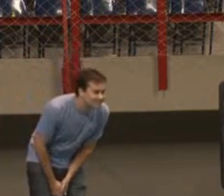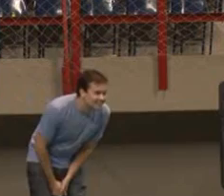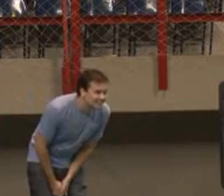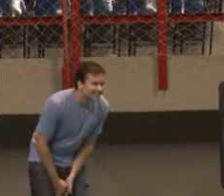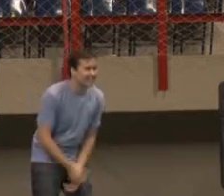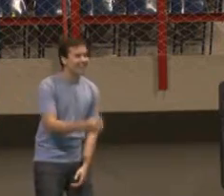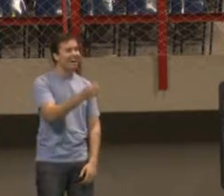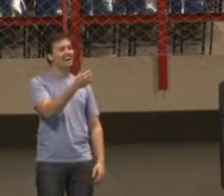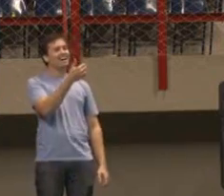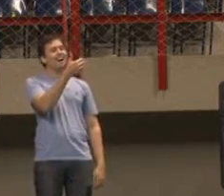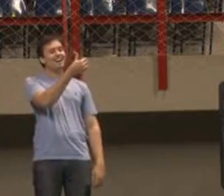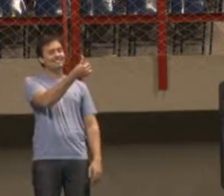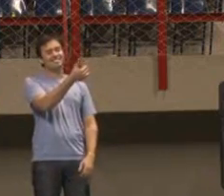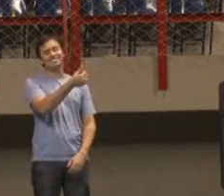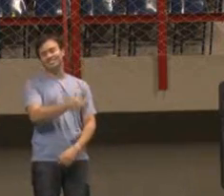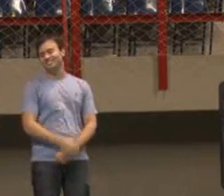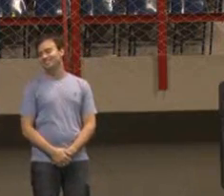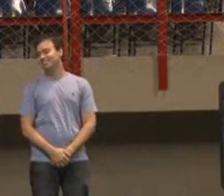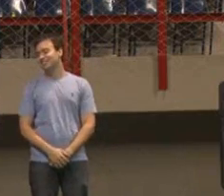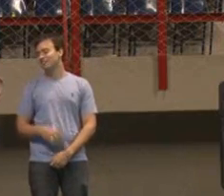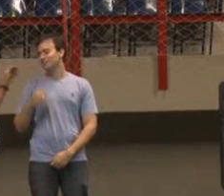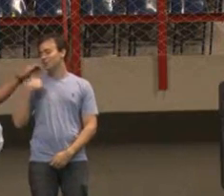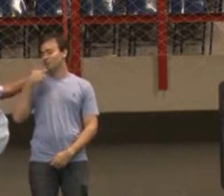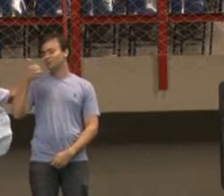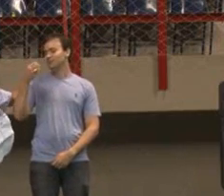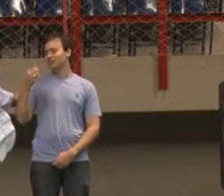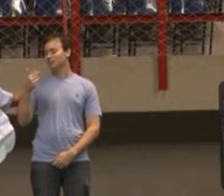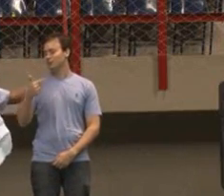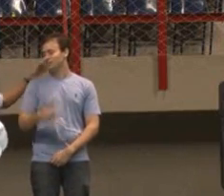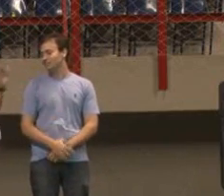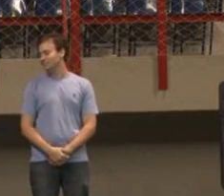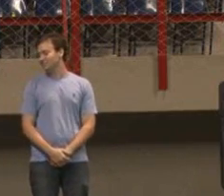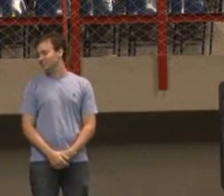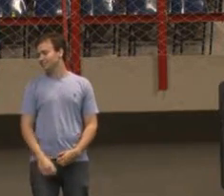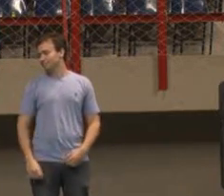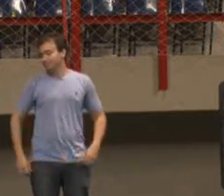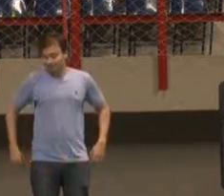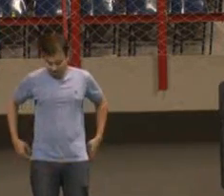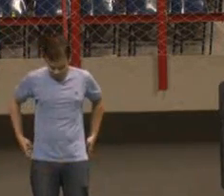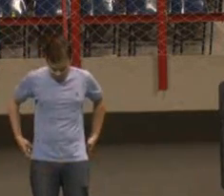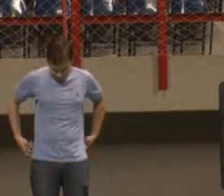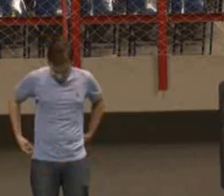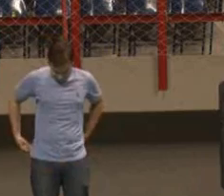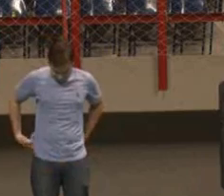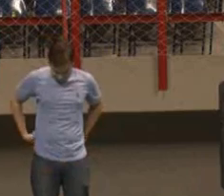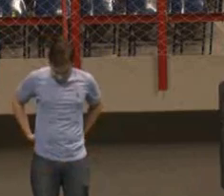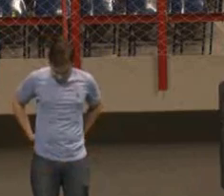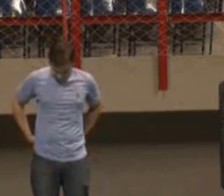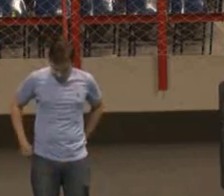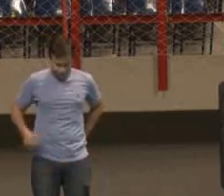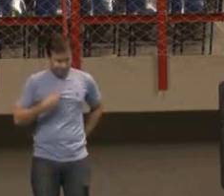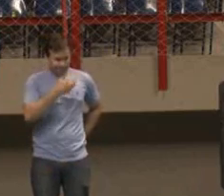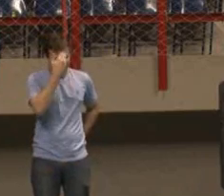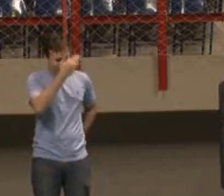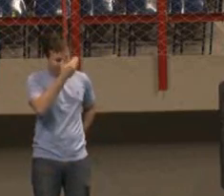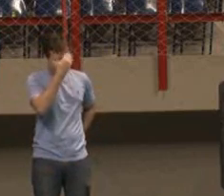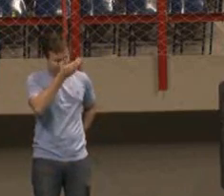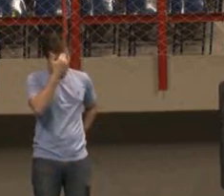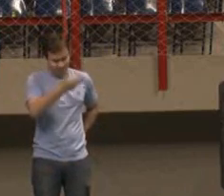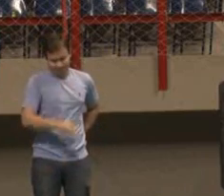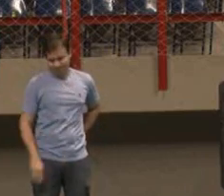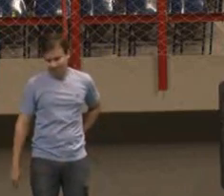Questão 16. É verdade. Página 107, questão 16. Muito obrigado,